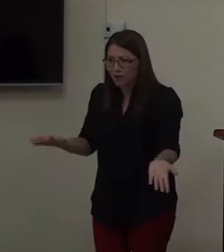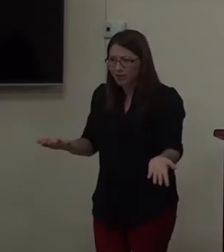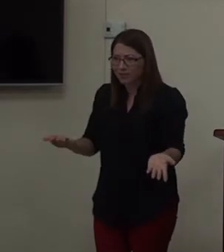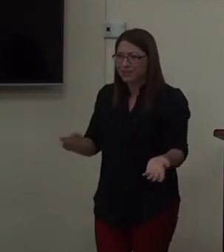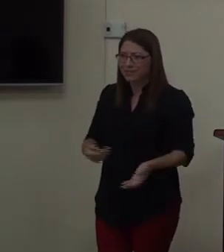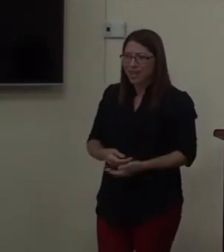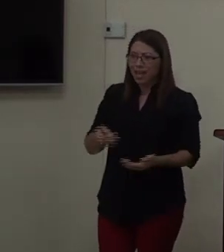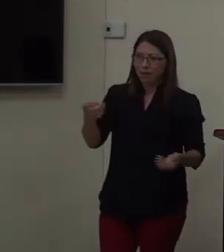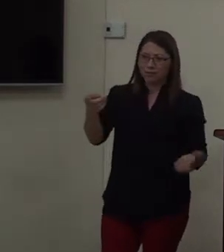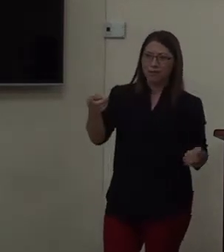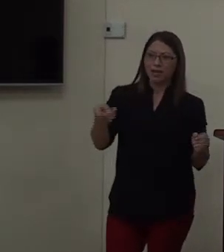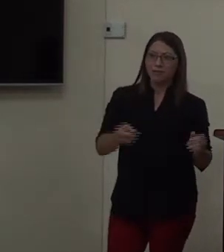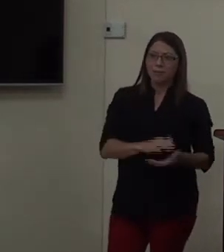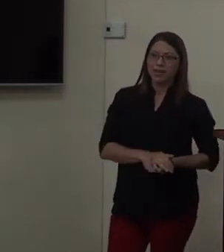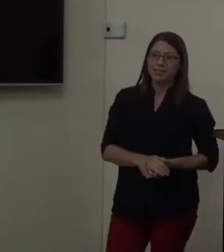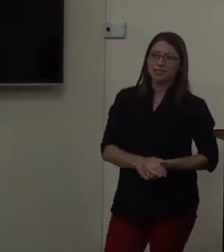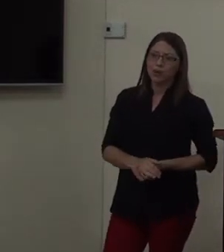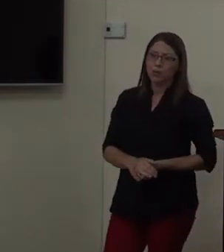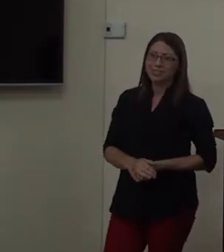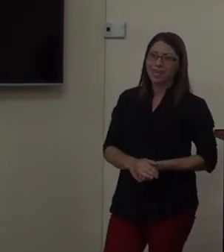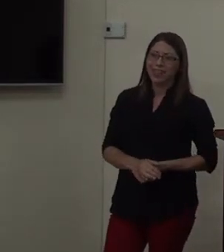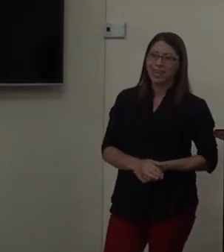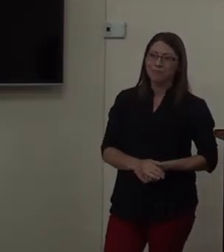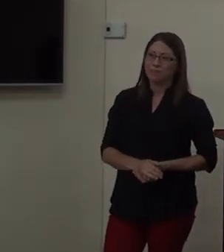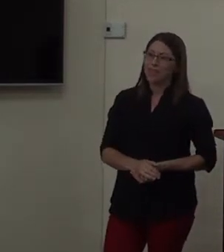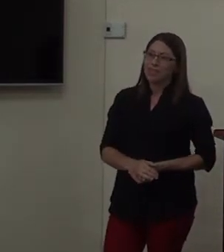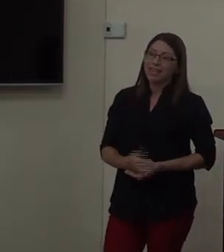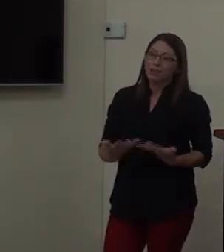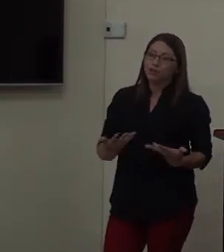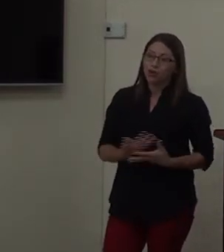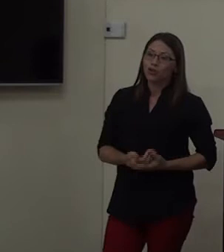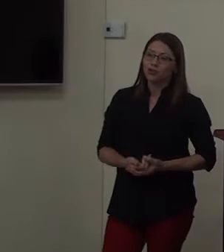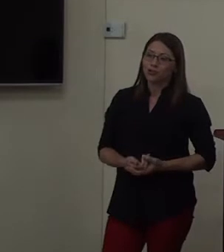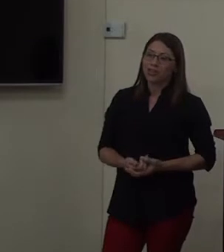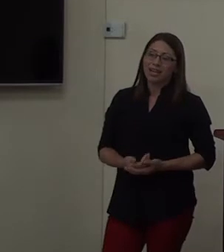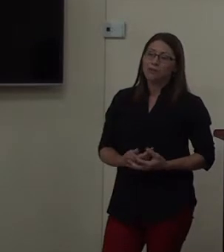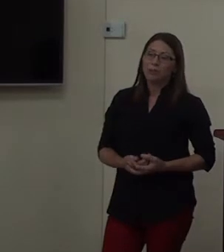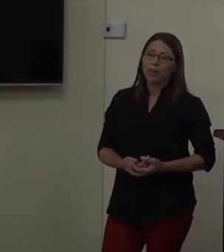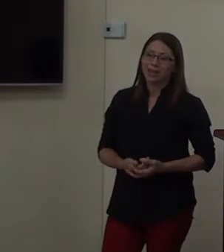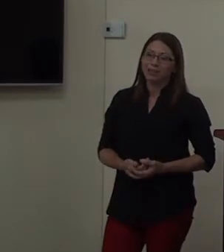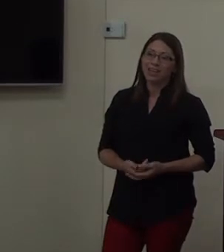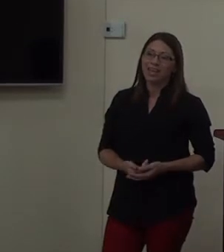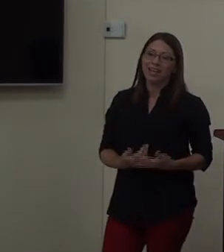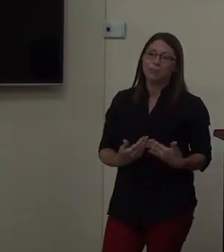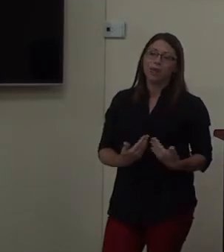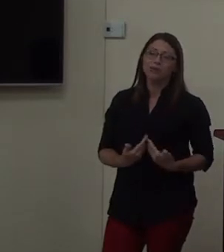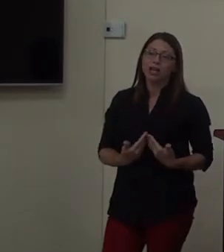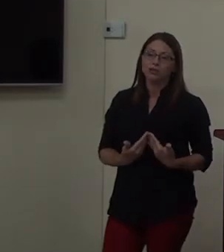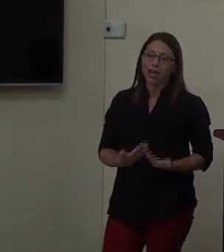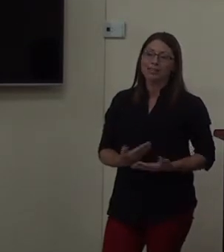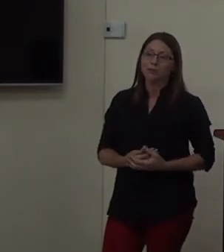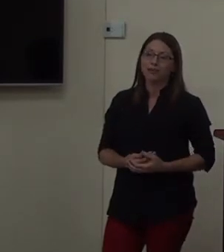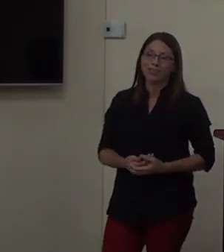parece? También a mí me parece que es una muestra de que nosotros tenemos el poder y que